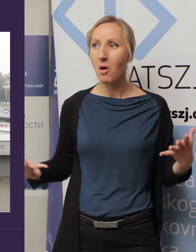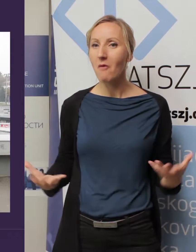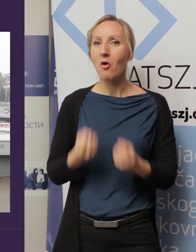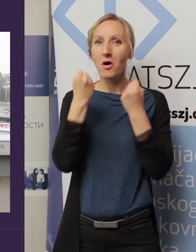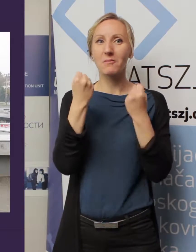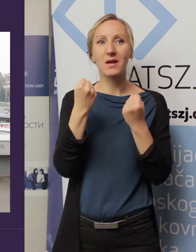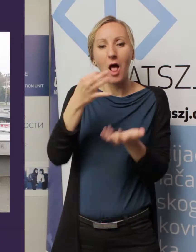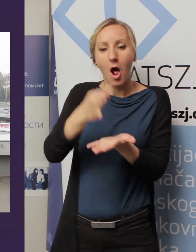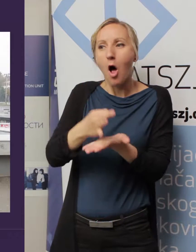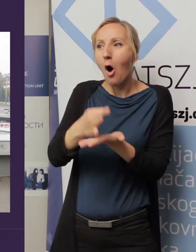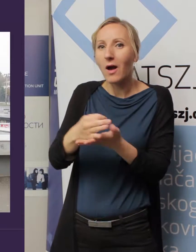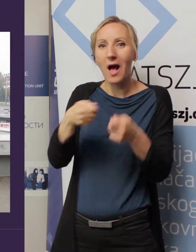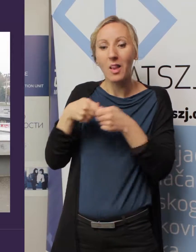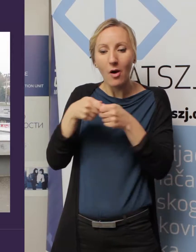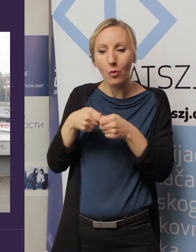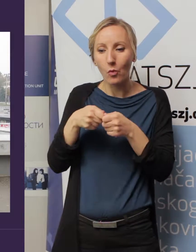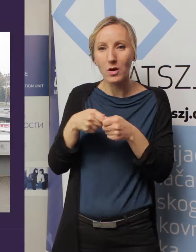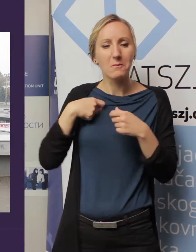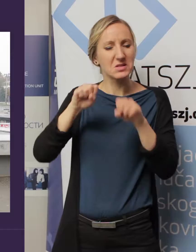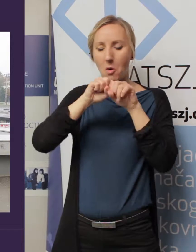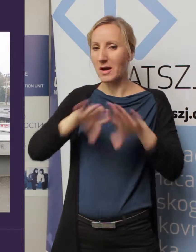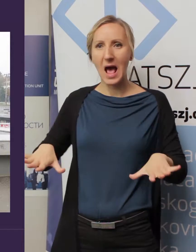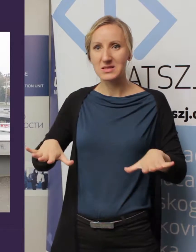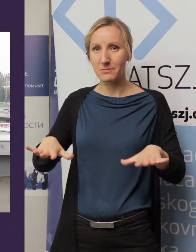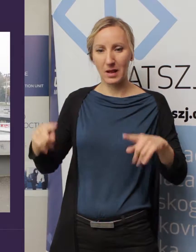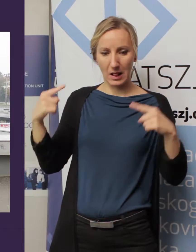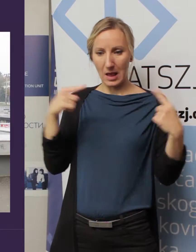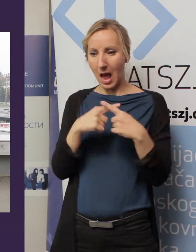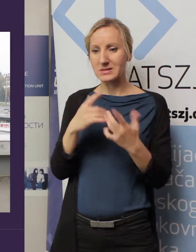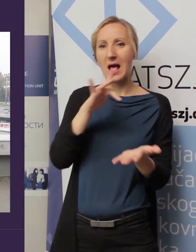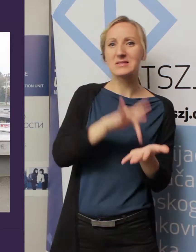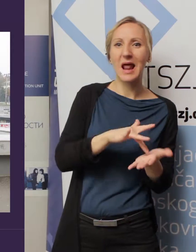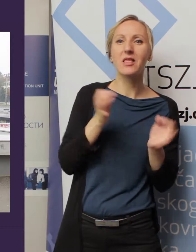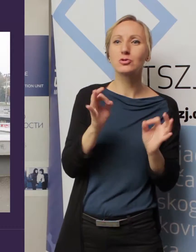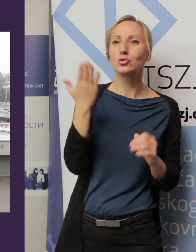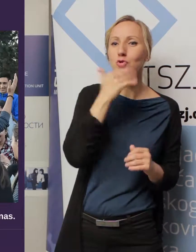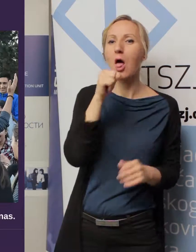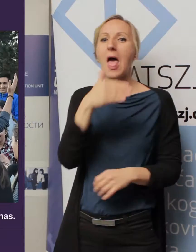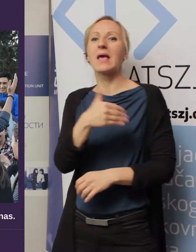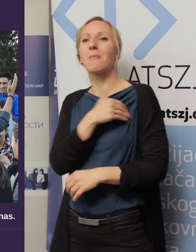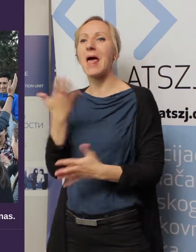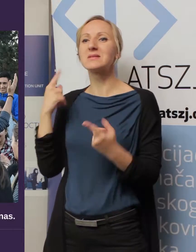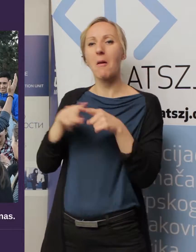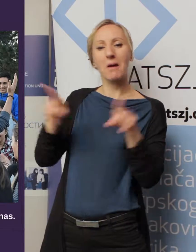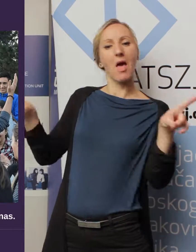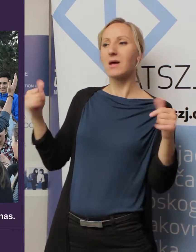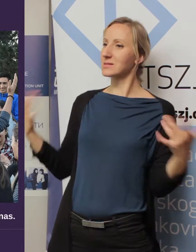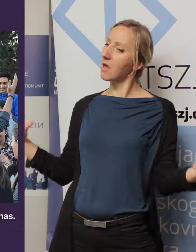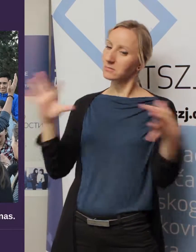prebrodimo. Formirali smo između ostalog i lokalnu uniju gdje smo razbili onaj jaz da jednostavno srednje stručne škole i gimnazije ne mogu da